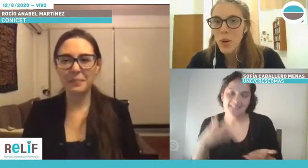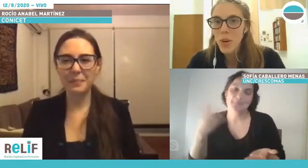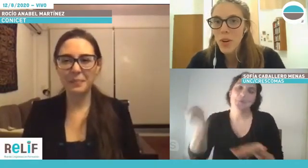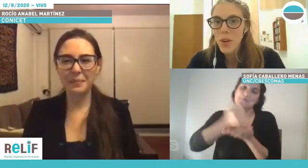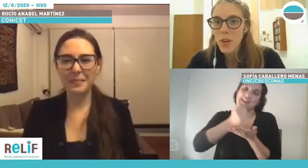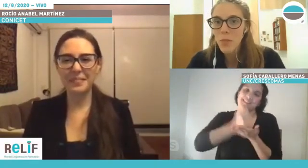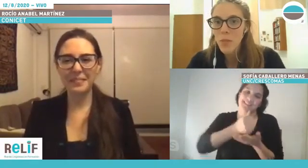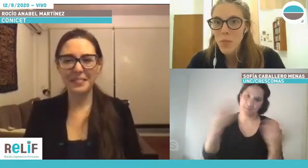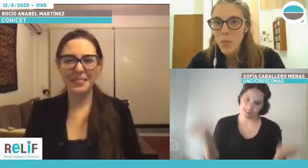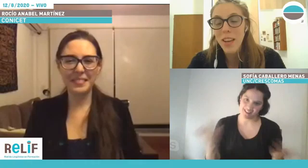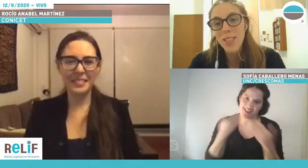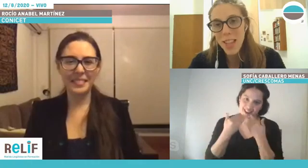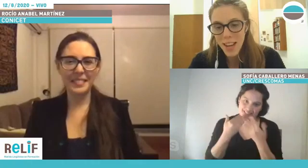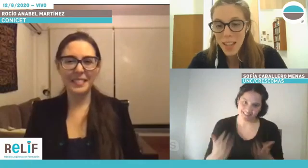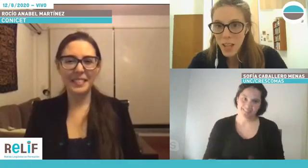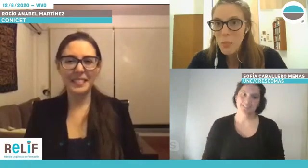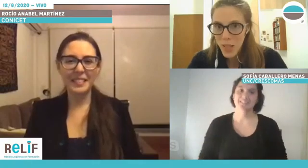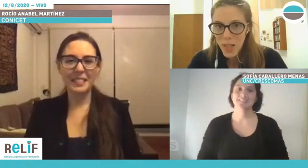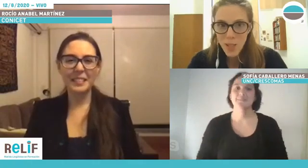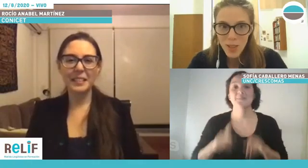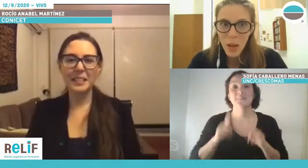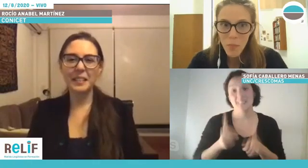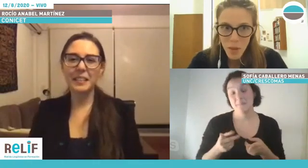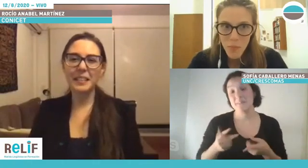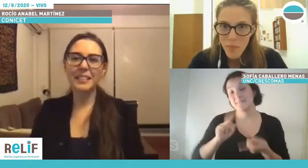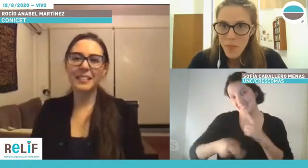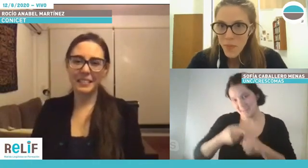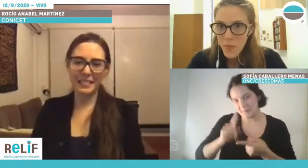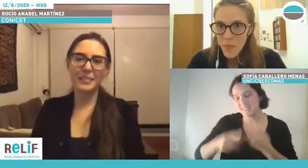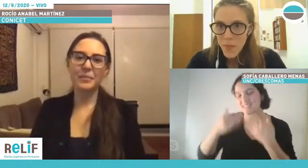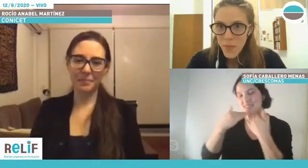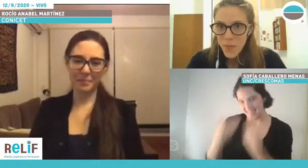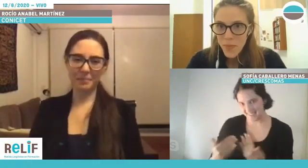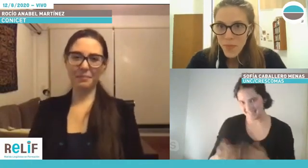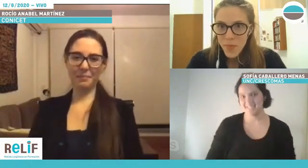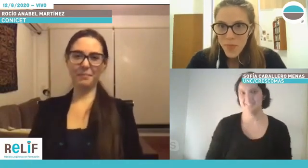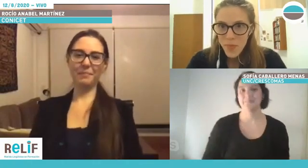y por hacer la interpretación también.